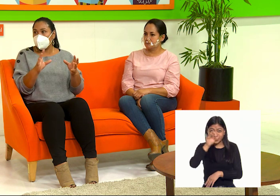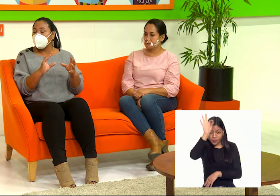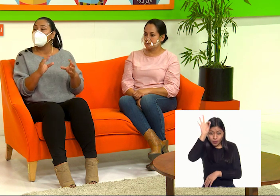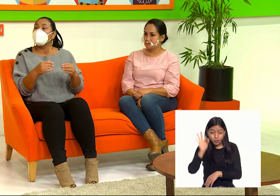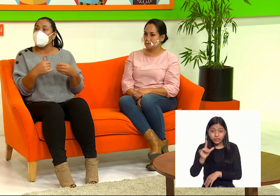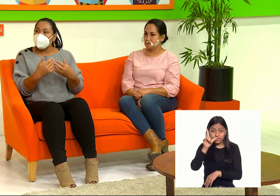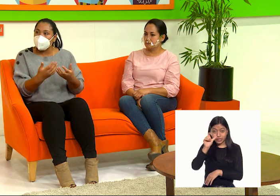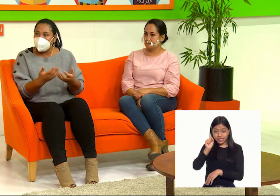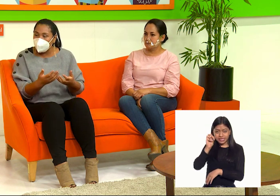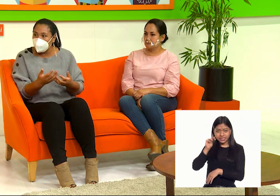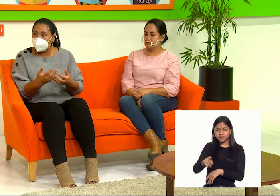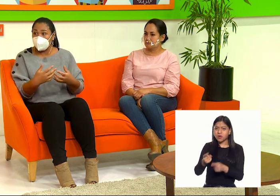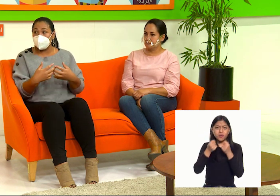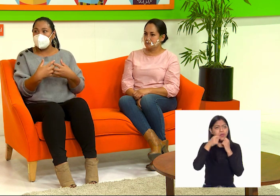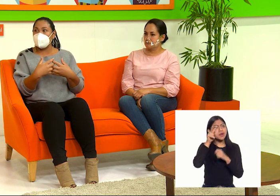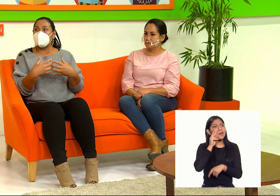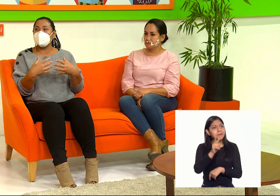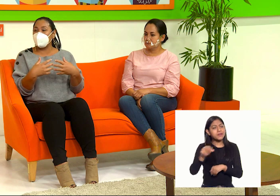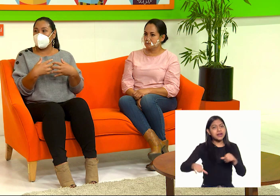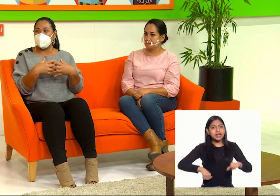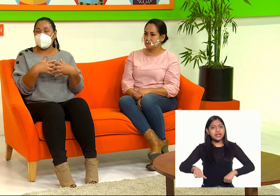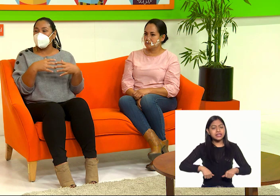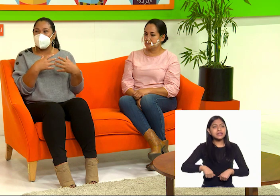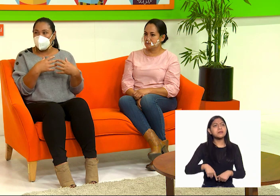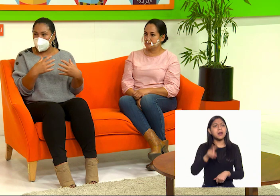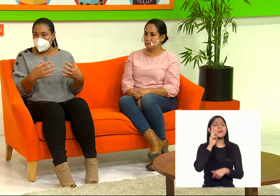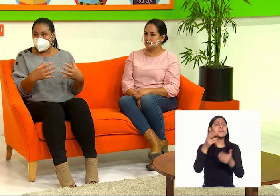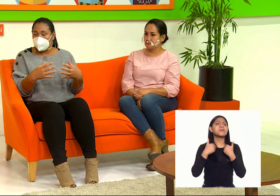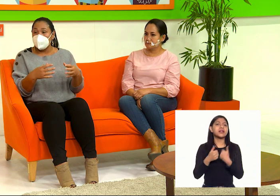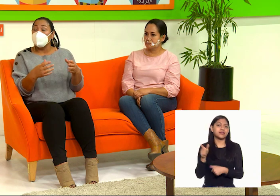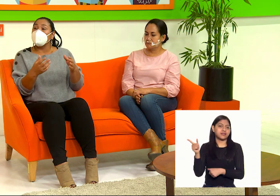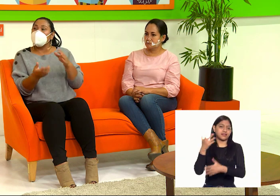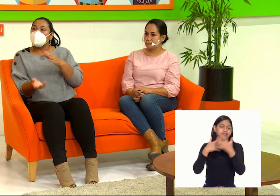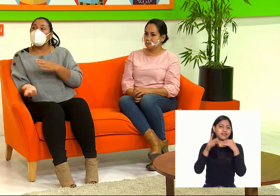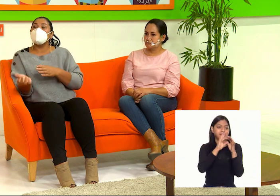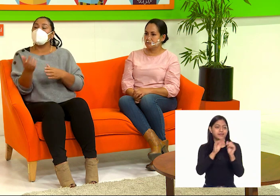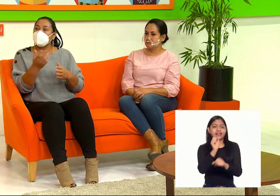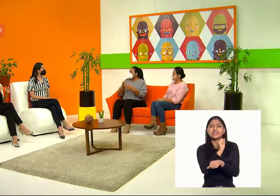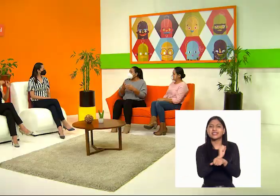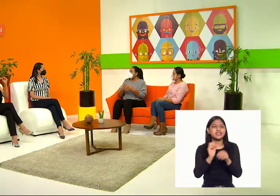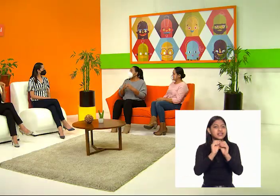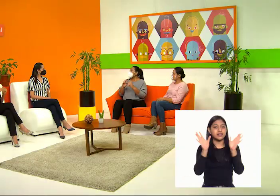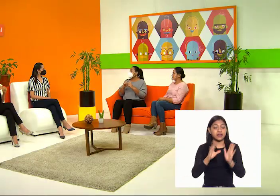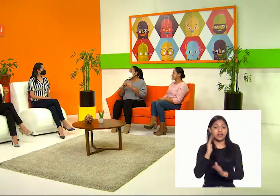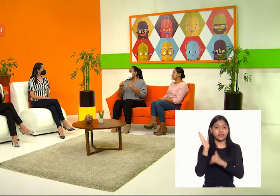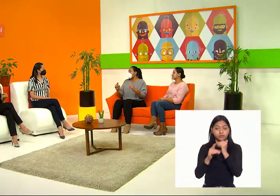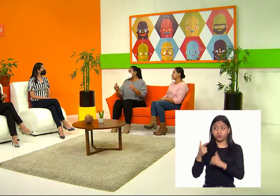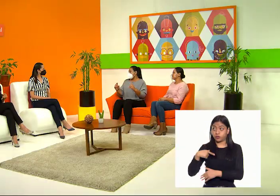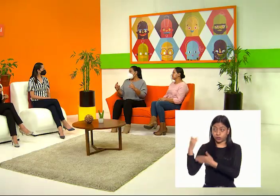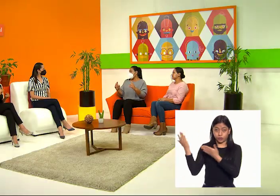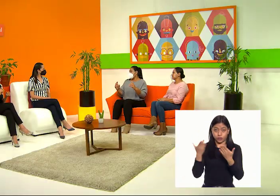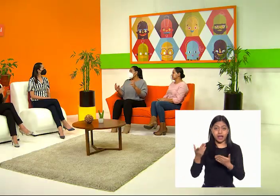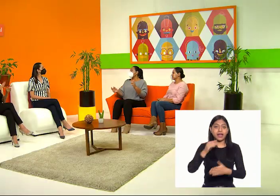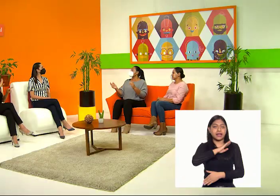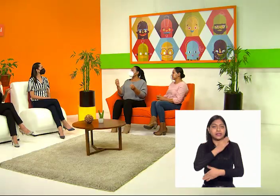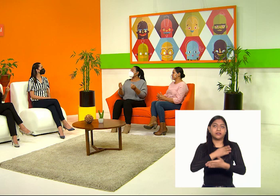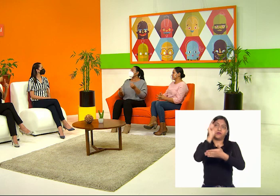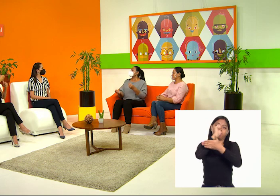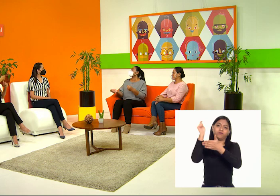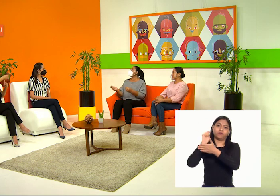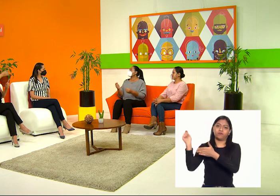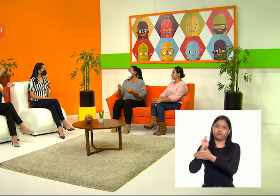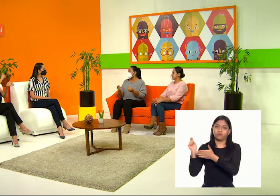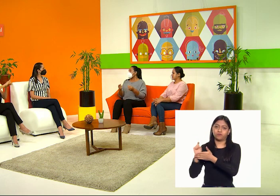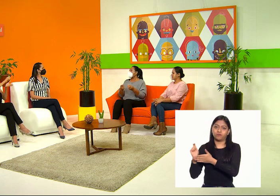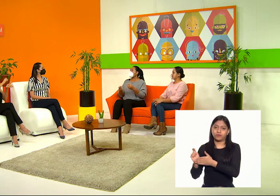señas elevado, entienden el problema porque ella lo explica de manera súper clara. Y después ya entro yo y lo escribo en español, ¿no? Y entonces